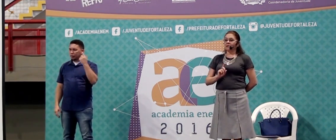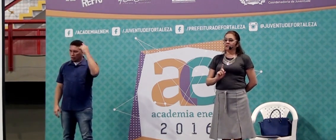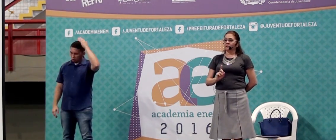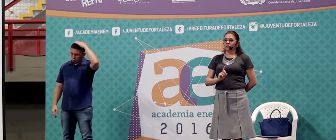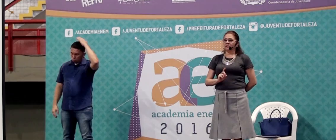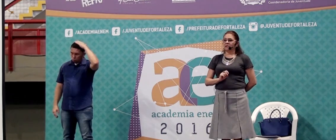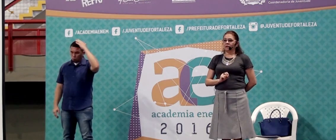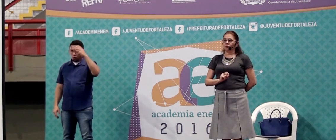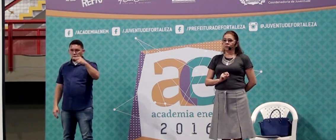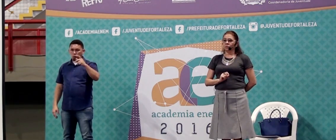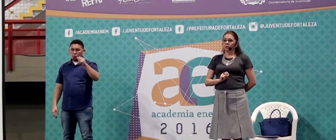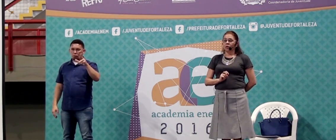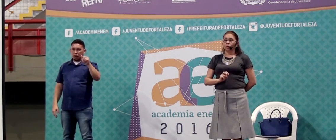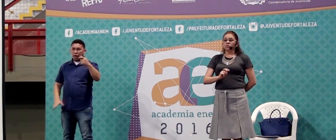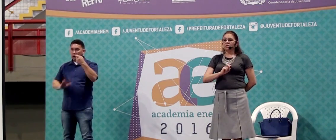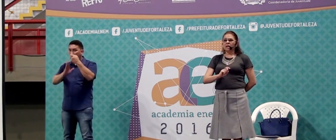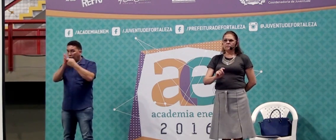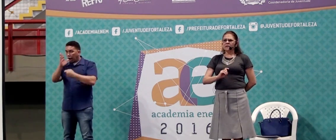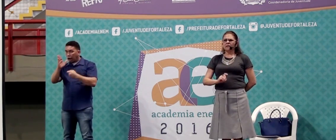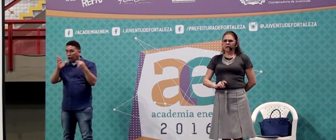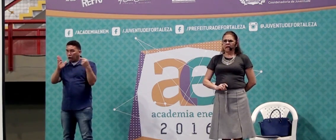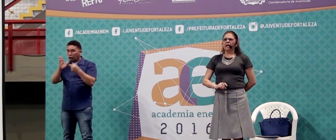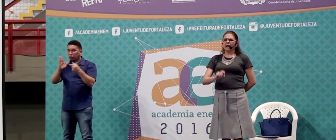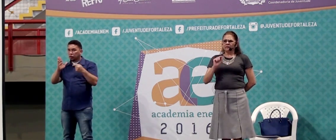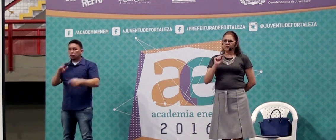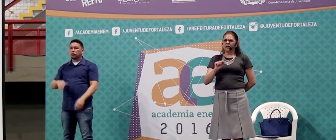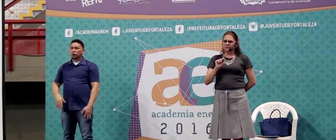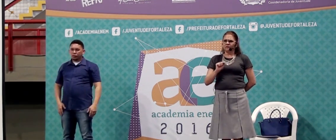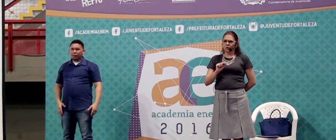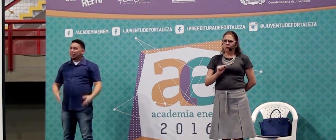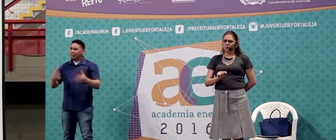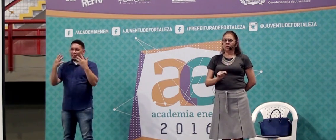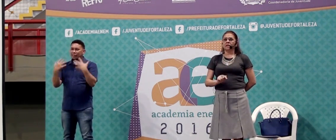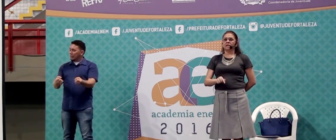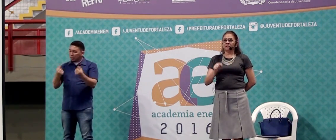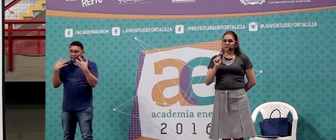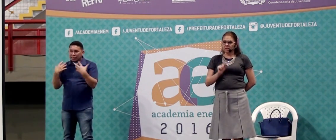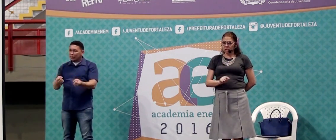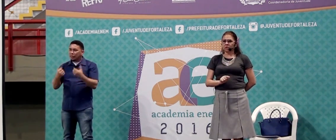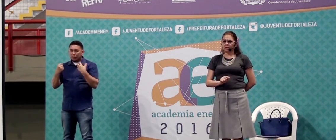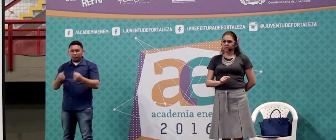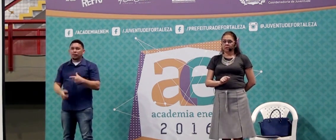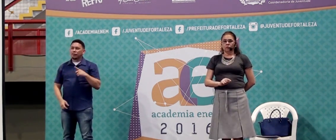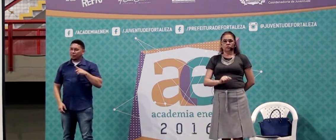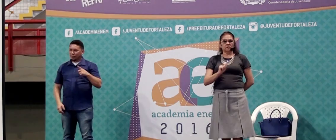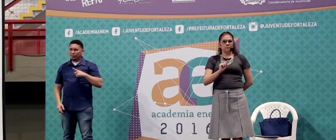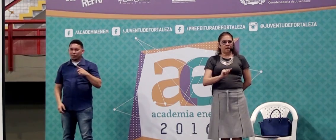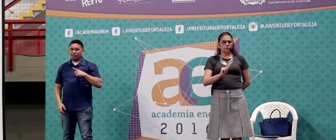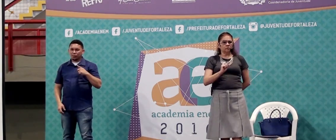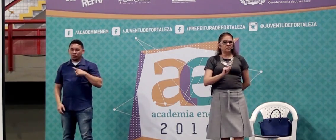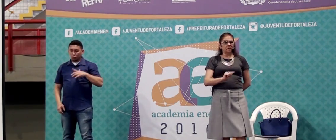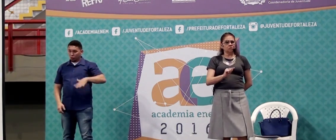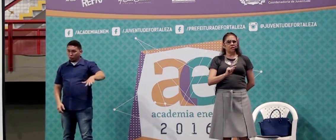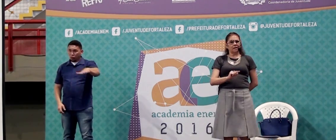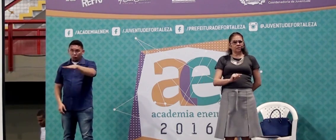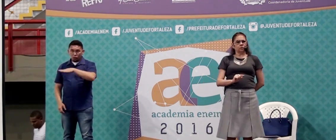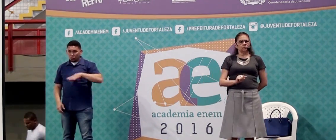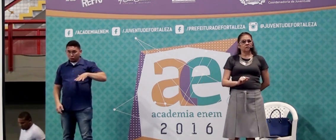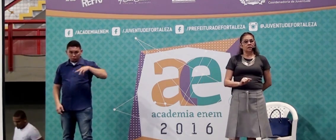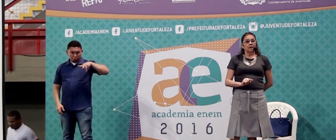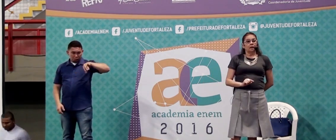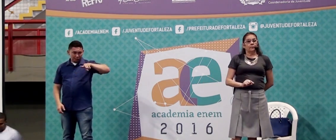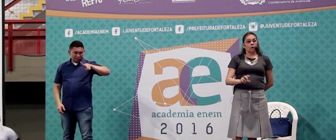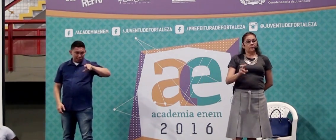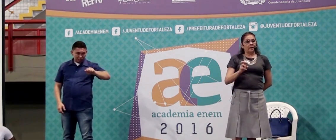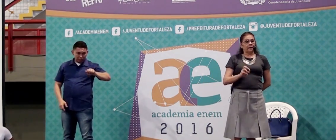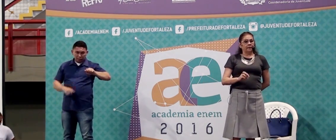a redação desse aluno, o tempo inteiro ele é a favor que exista nos meios